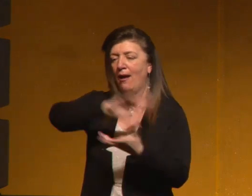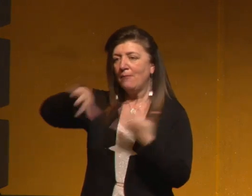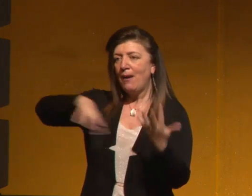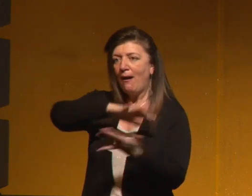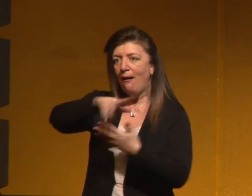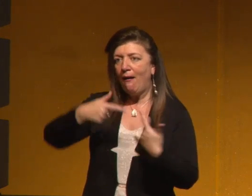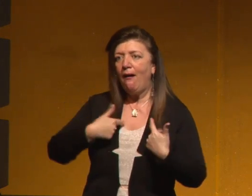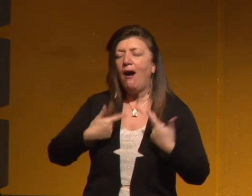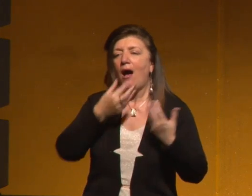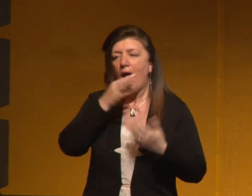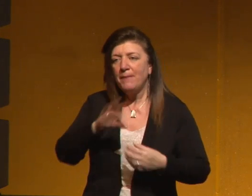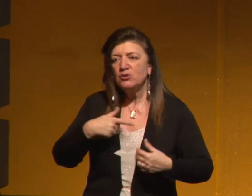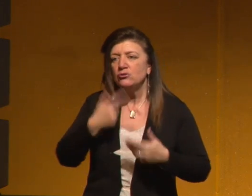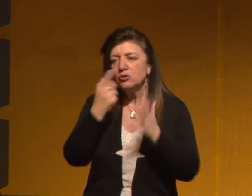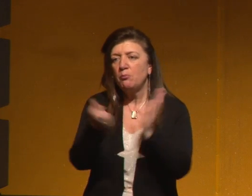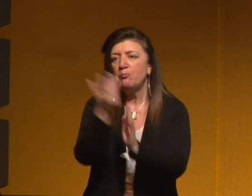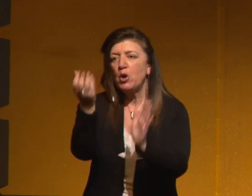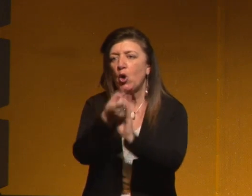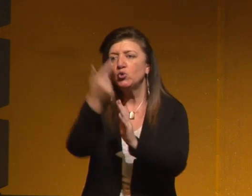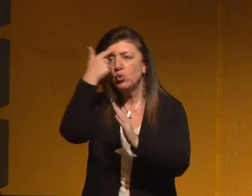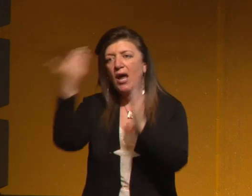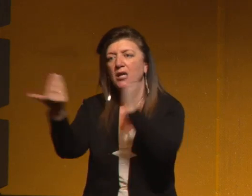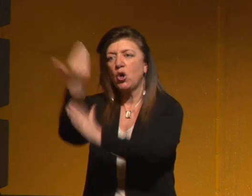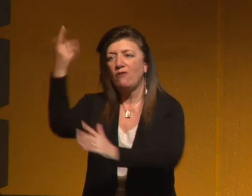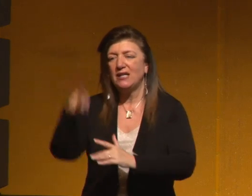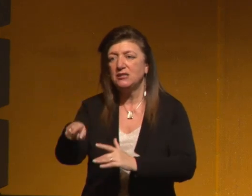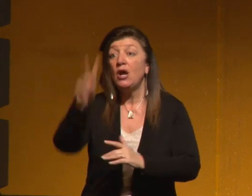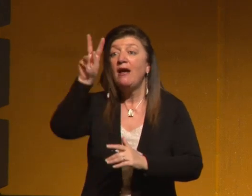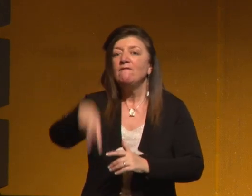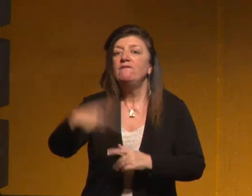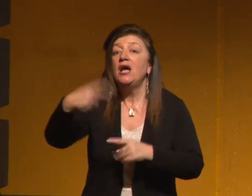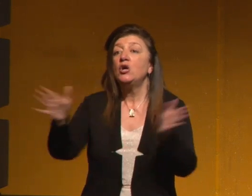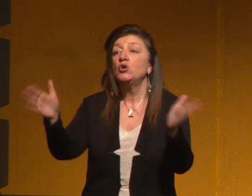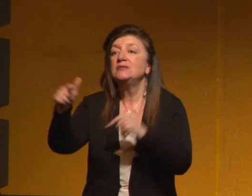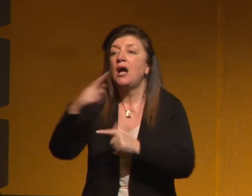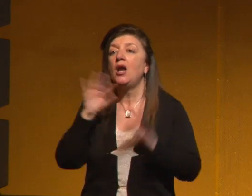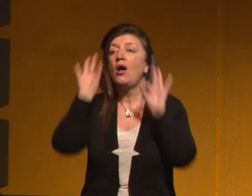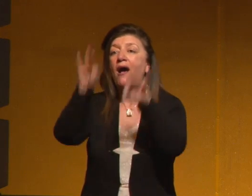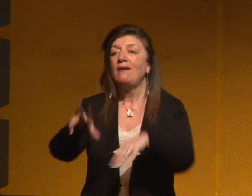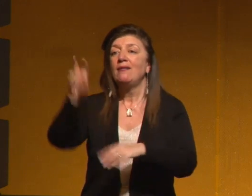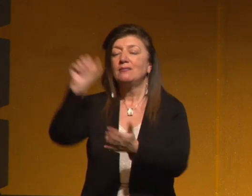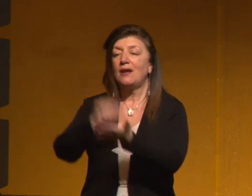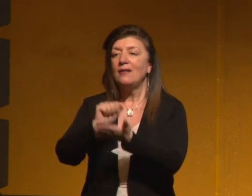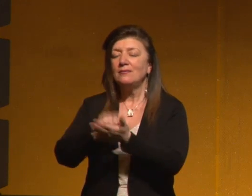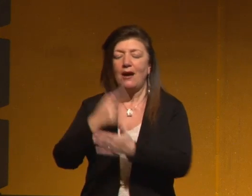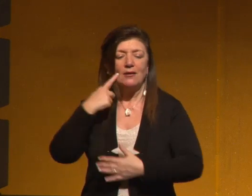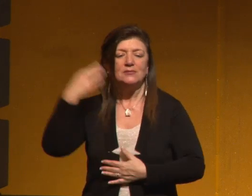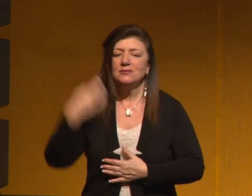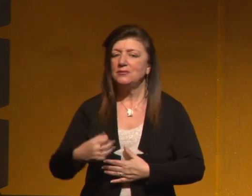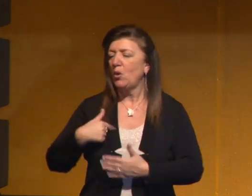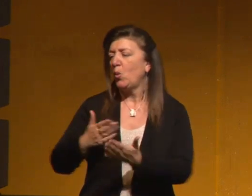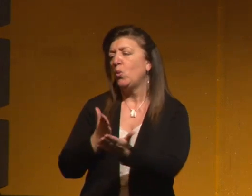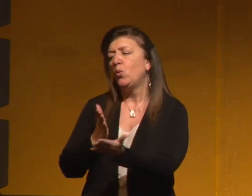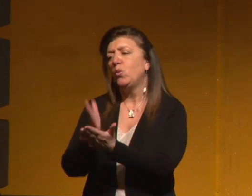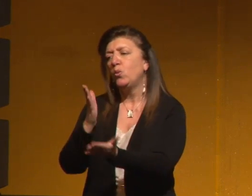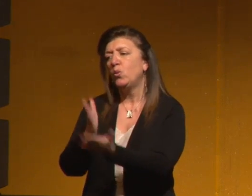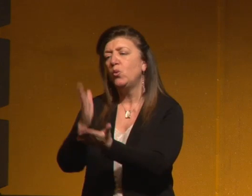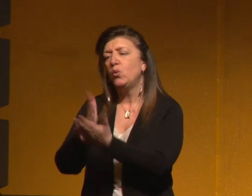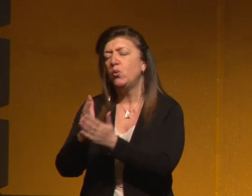incessante di produrre innovazione il libro su salone trovano a 30 anni e ne sono sicura continueranno a trovare negli anni a venire